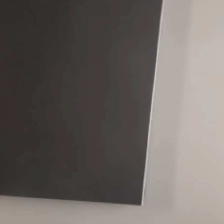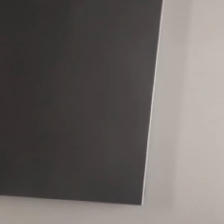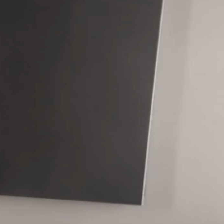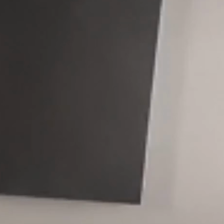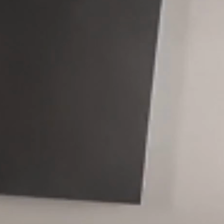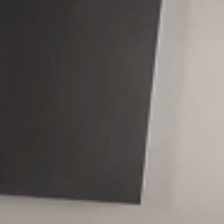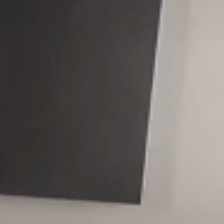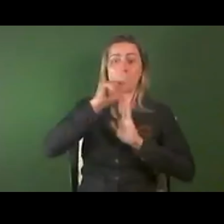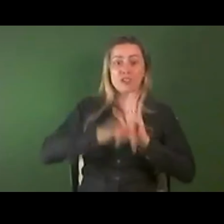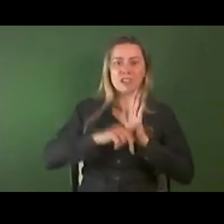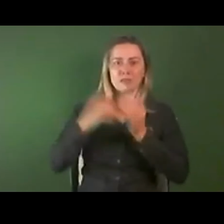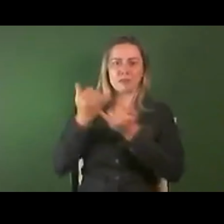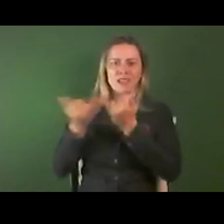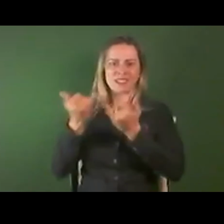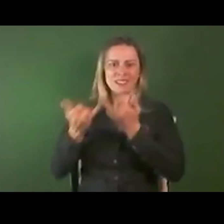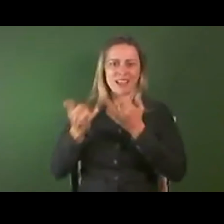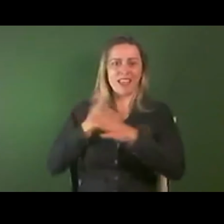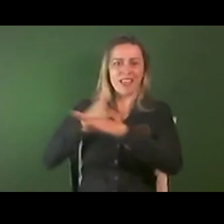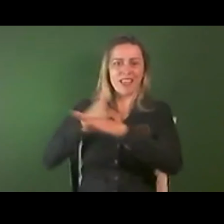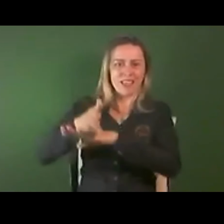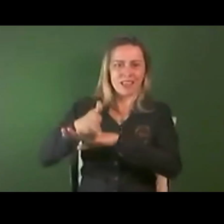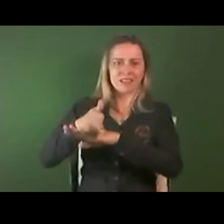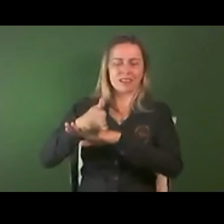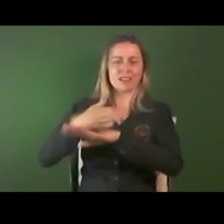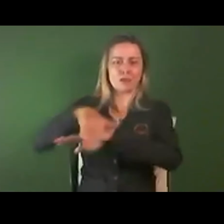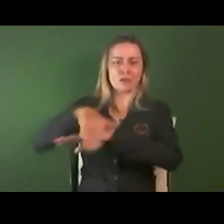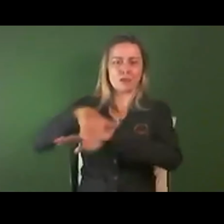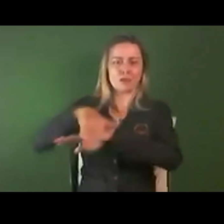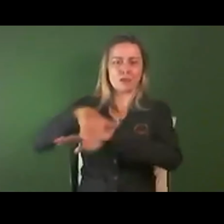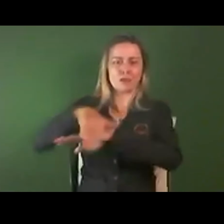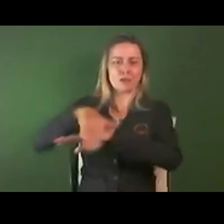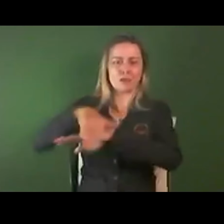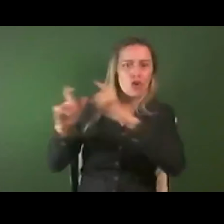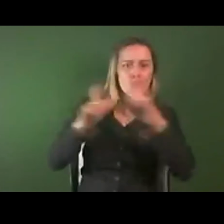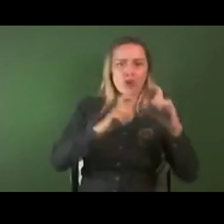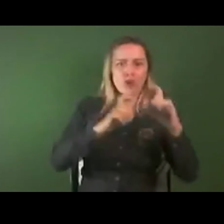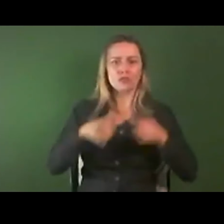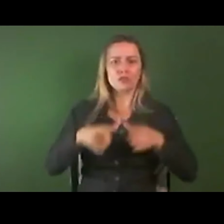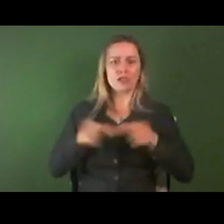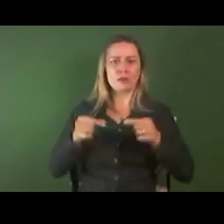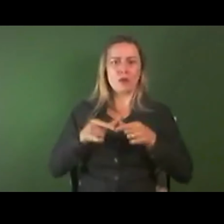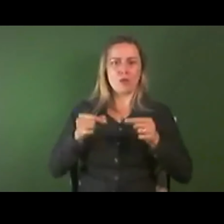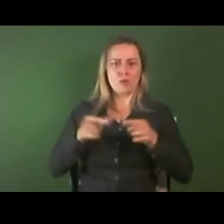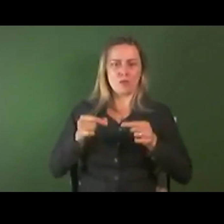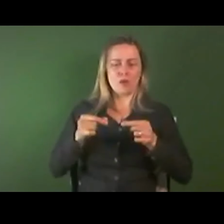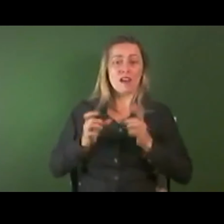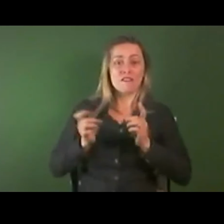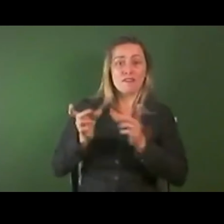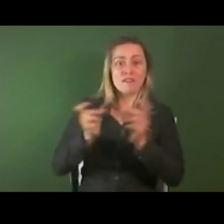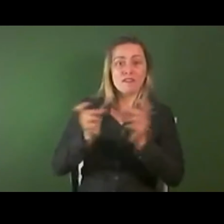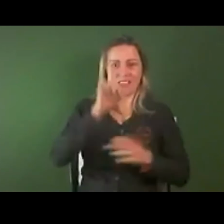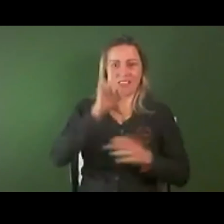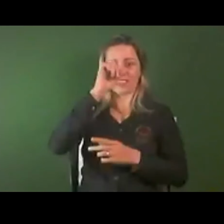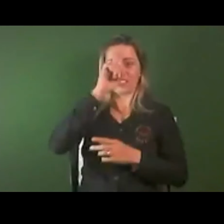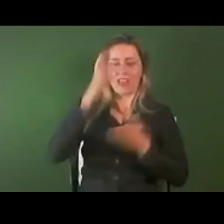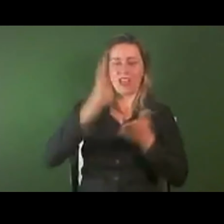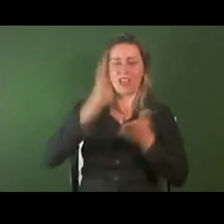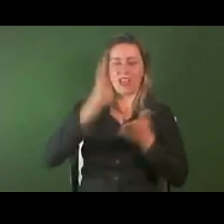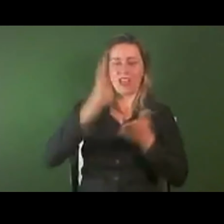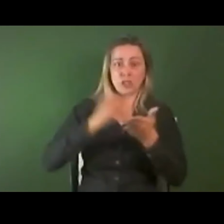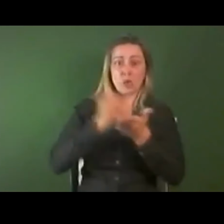projeto semelhante, entrar na estrada e sair fotografando o Japão. Ele vende essa ideia para uma revista, essa revista vai contratá-lo para